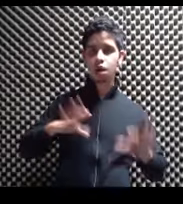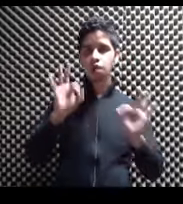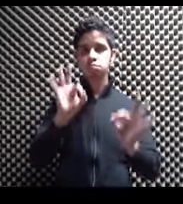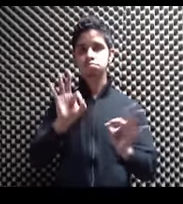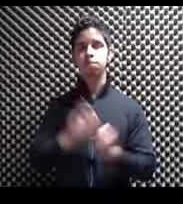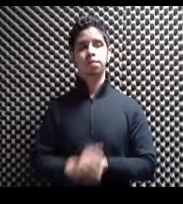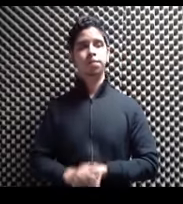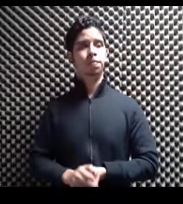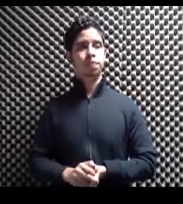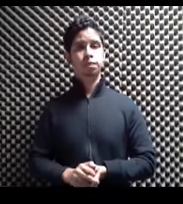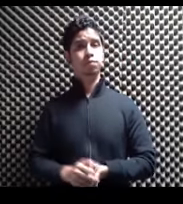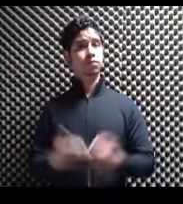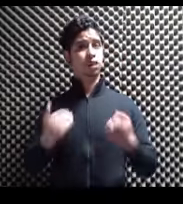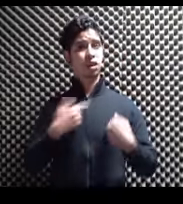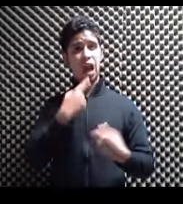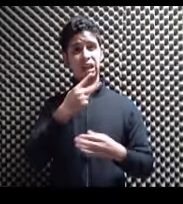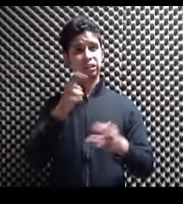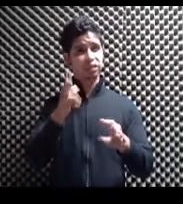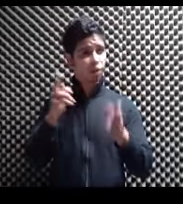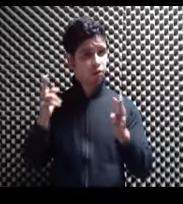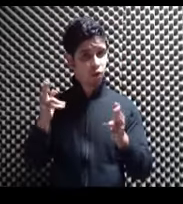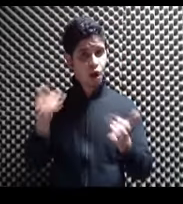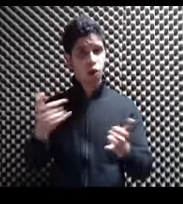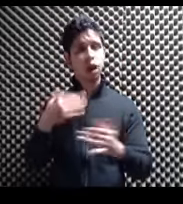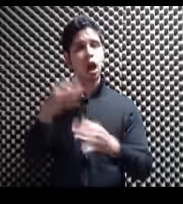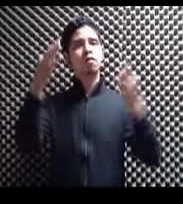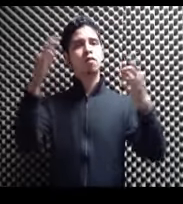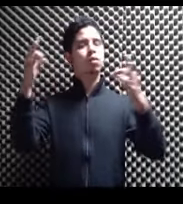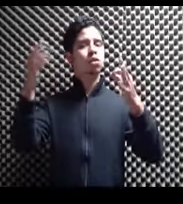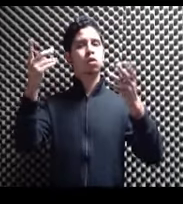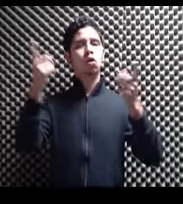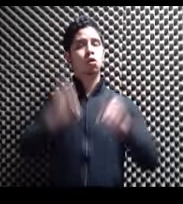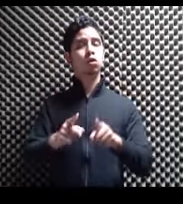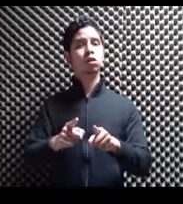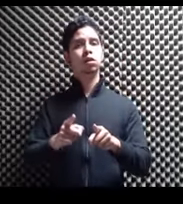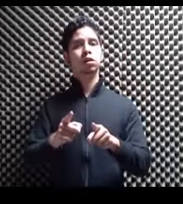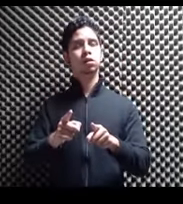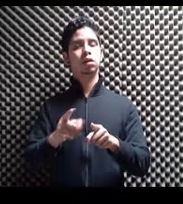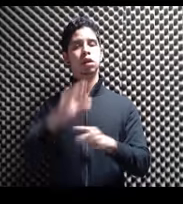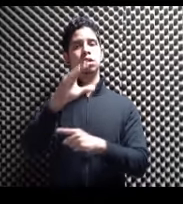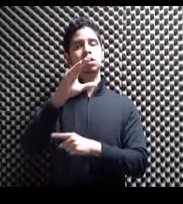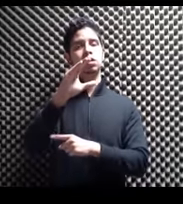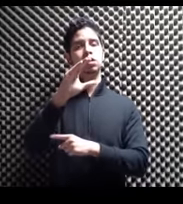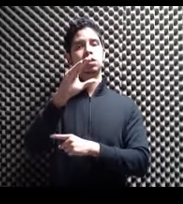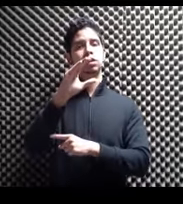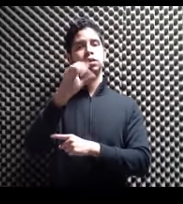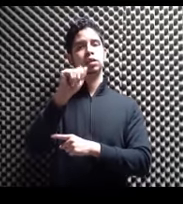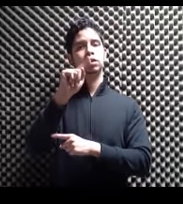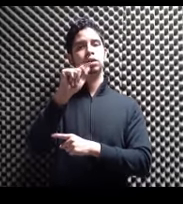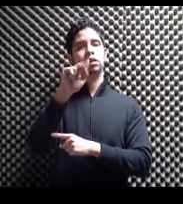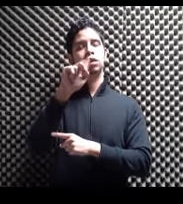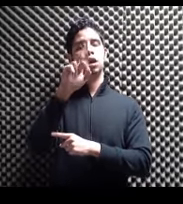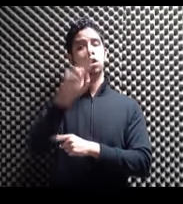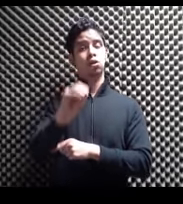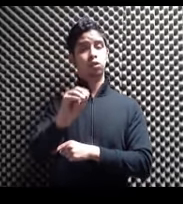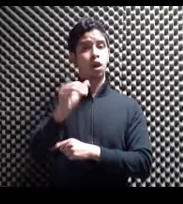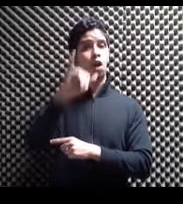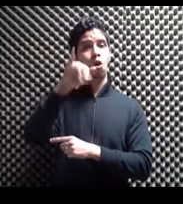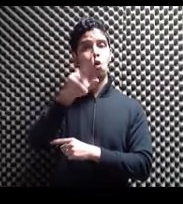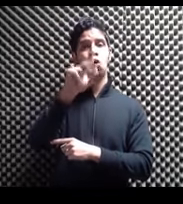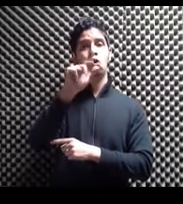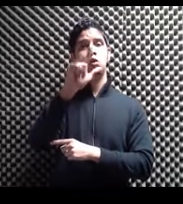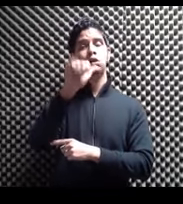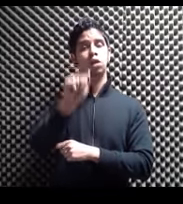tú sabes que ahora en febrero celebramos el centenario de Julia de Burgos el 17, sí. Es el día que ella nació. Pero se